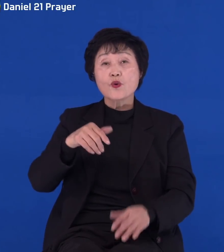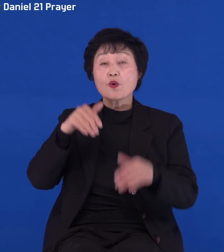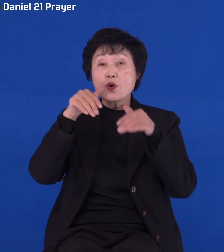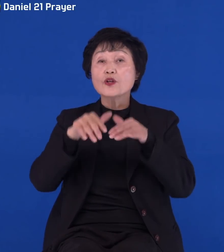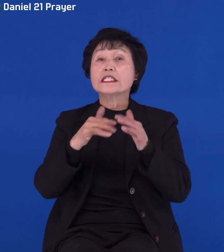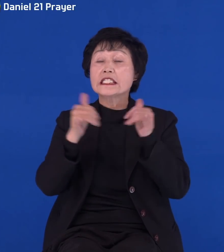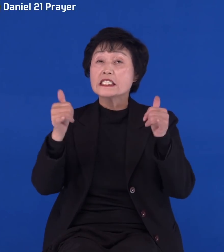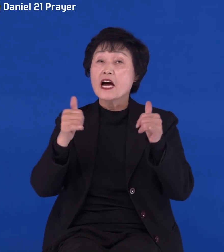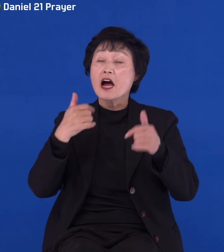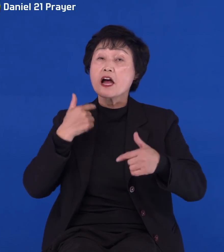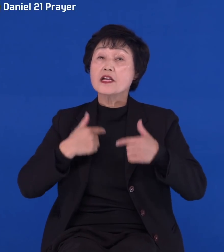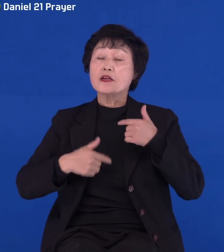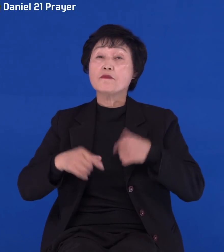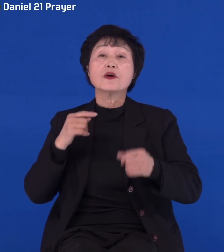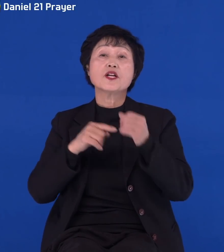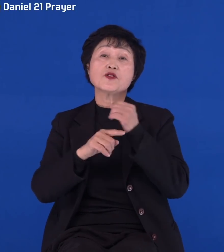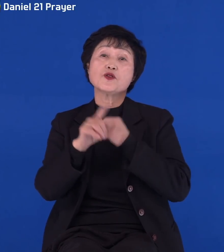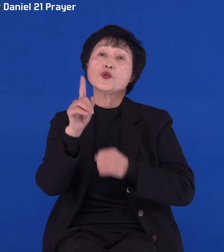그 원리를 알고 기뻐했어요.